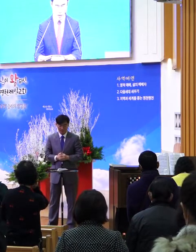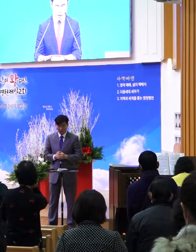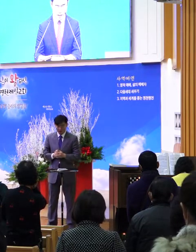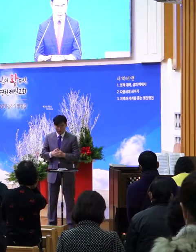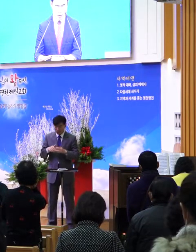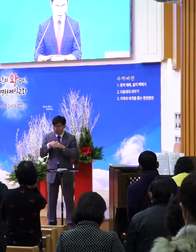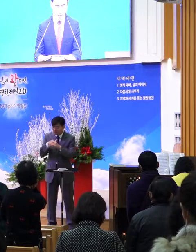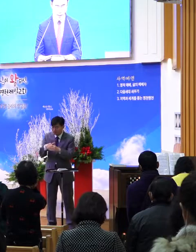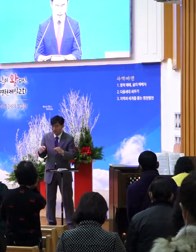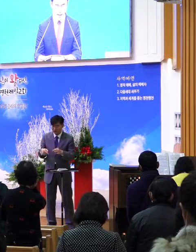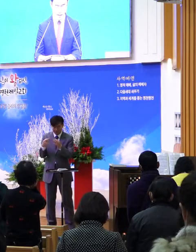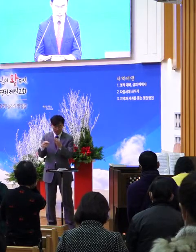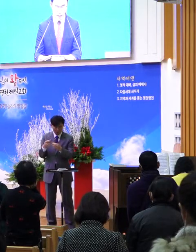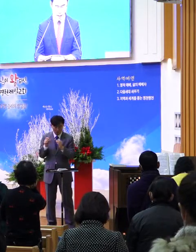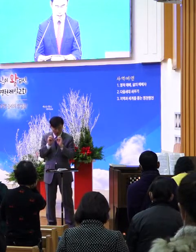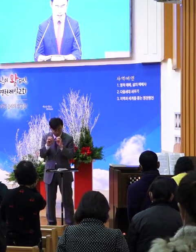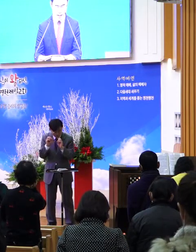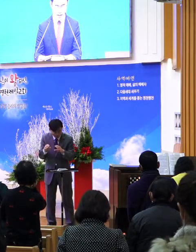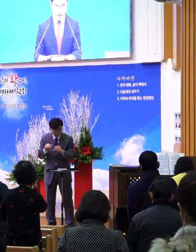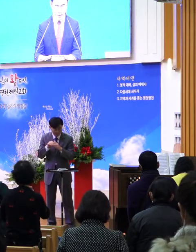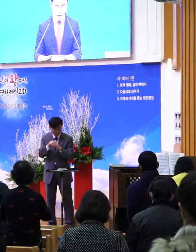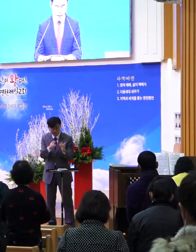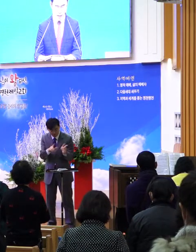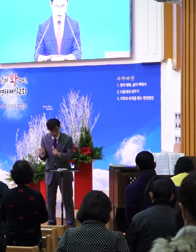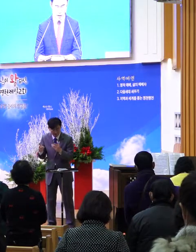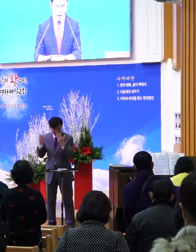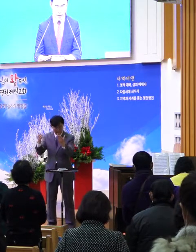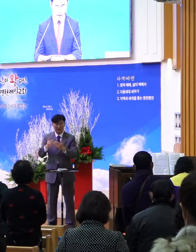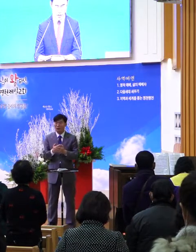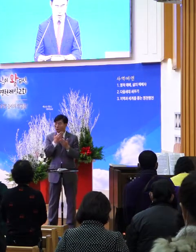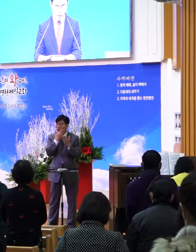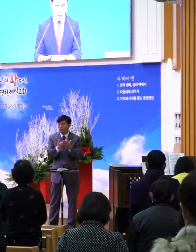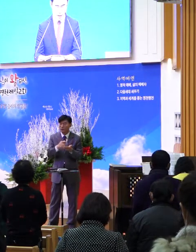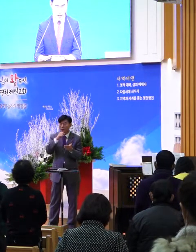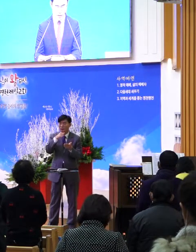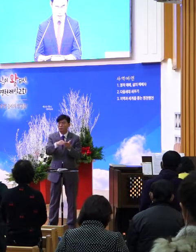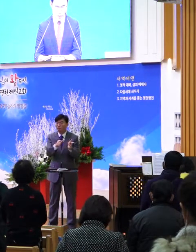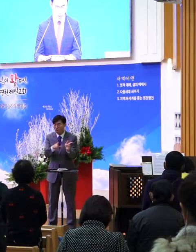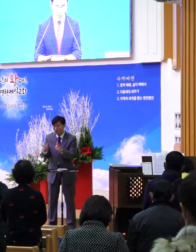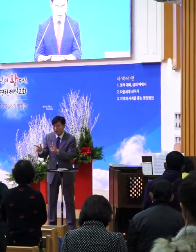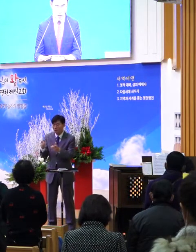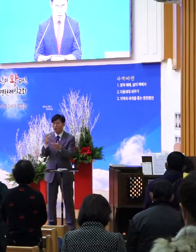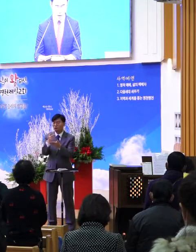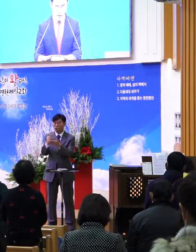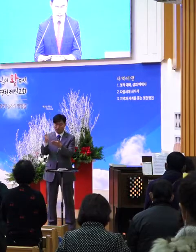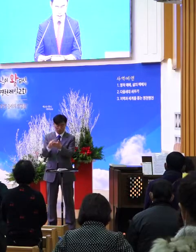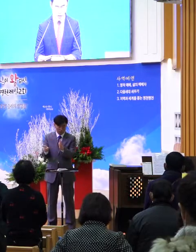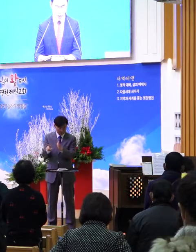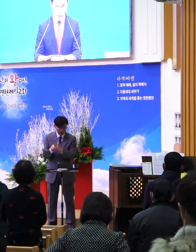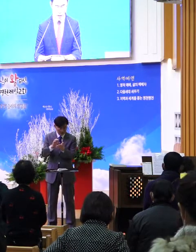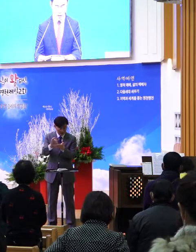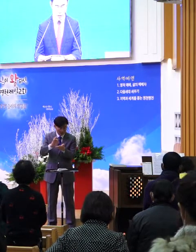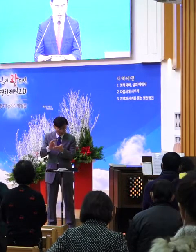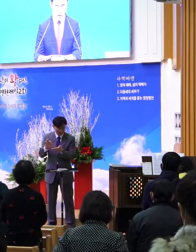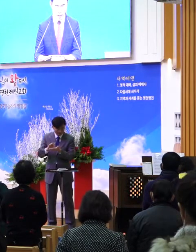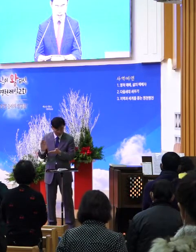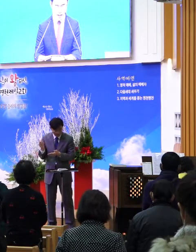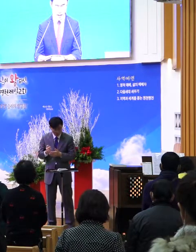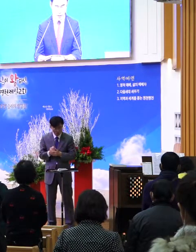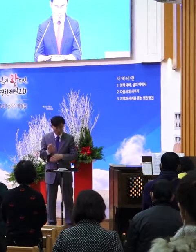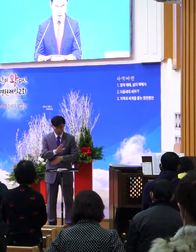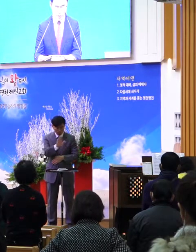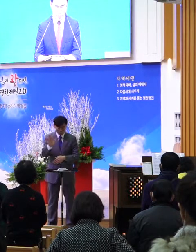여러 가지 예물로 주님 앞에 드립니다. 드린 이 예물들이 주님 나라 위해서 쓰여지고 우리들의 인생이 주님께